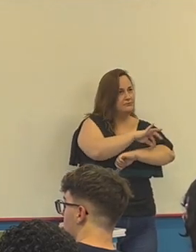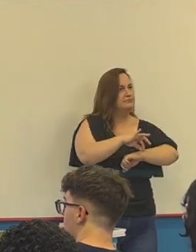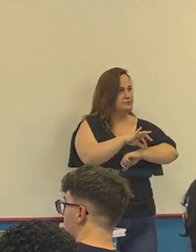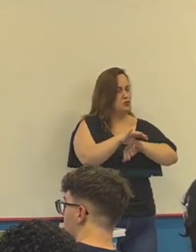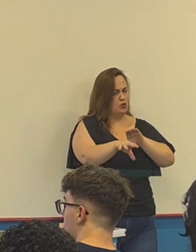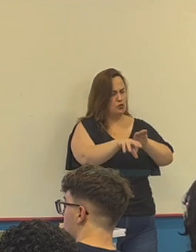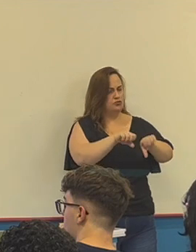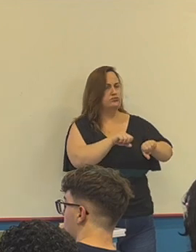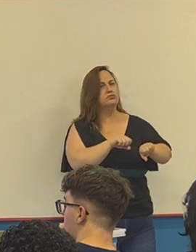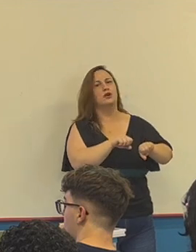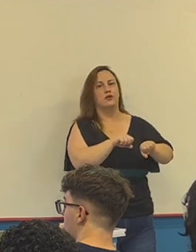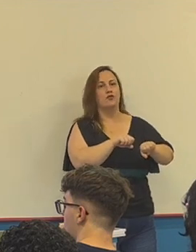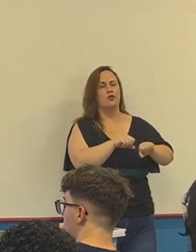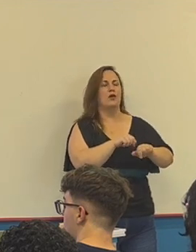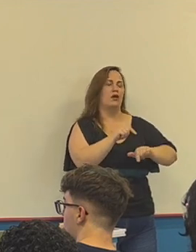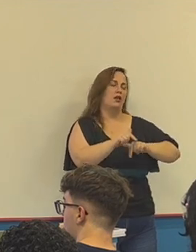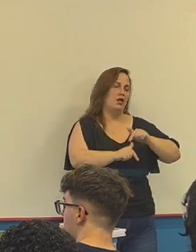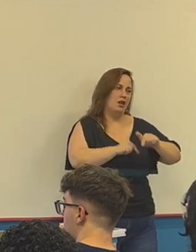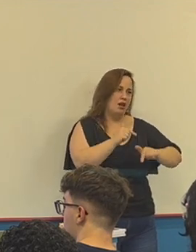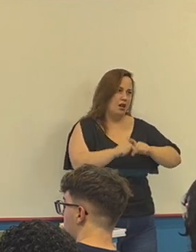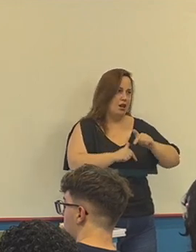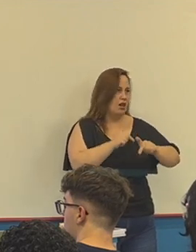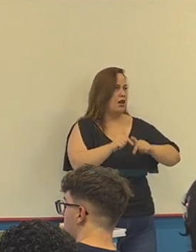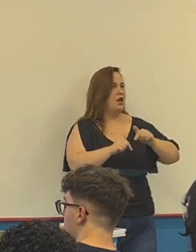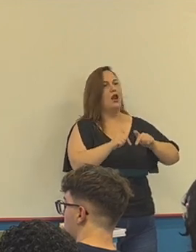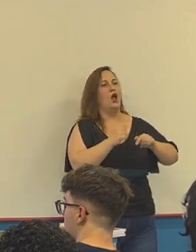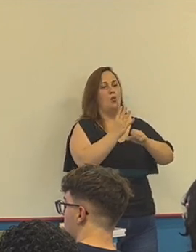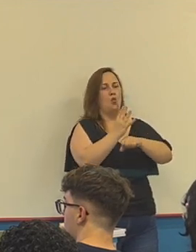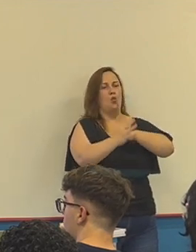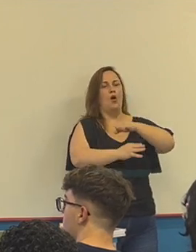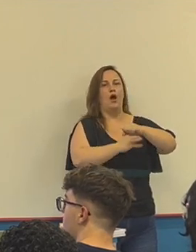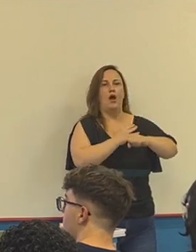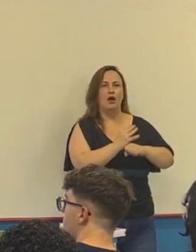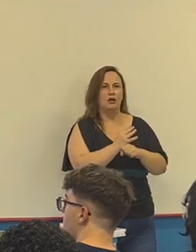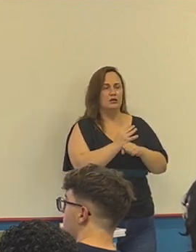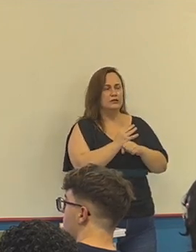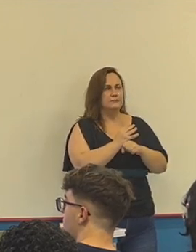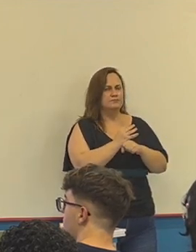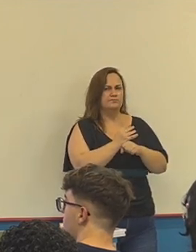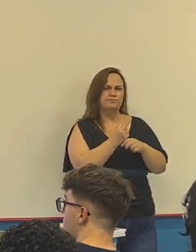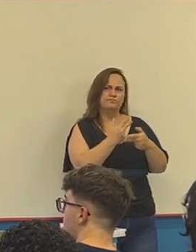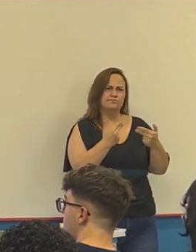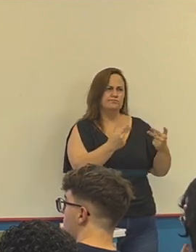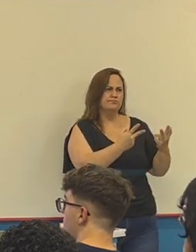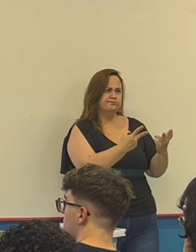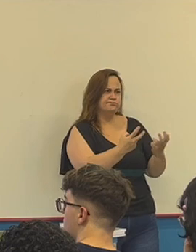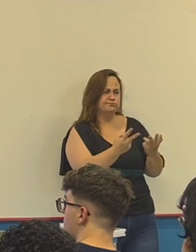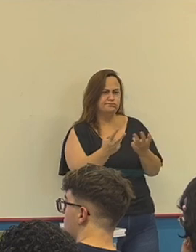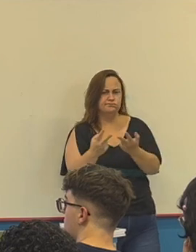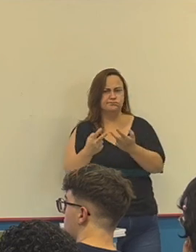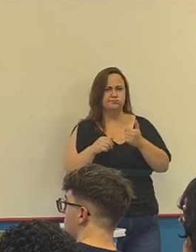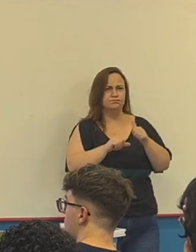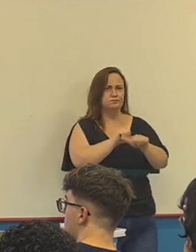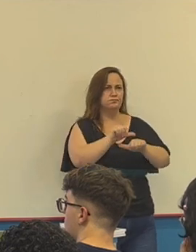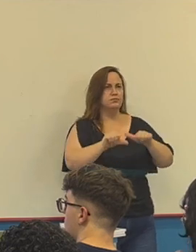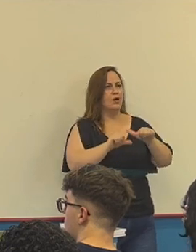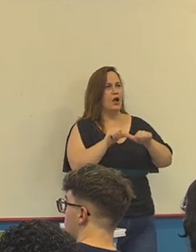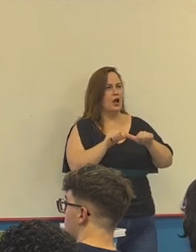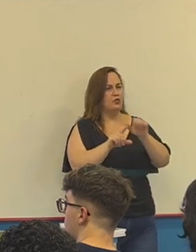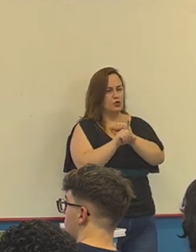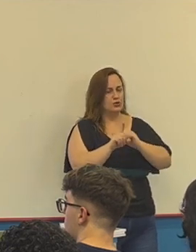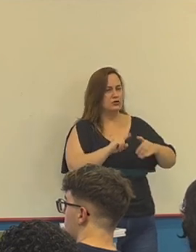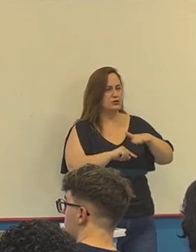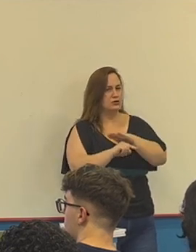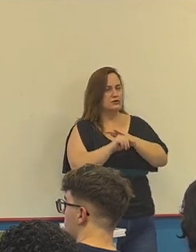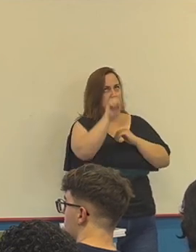trabalhei depois em mais 4 anos como arquiteto, até que as coisas começaram a mudar e eu comecei, né, a me dedicar em